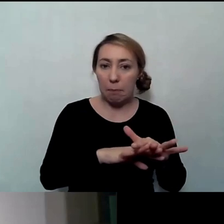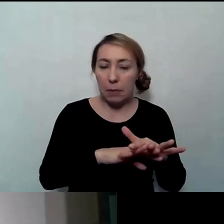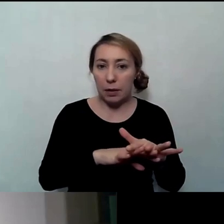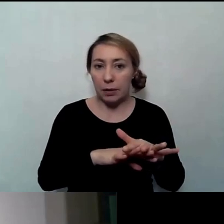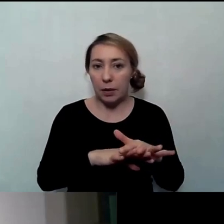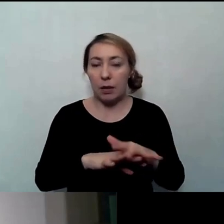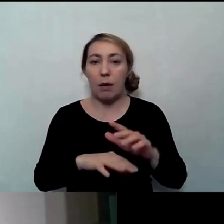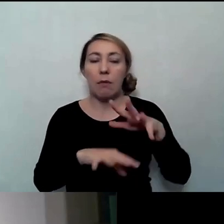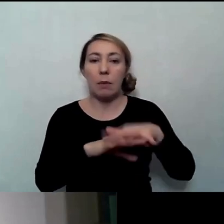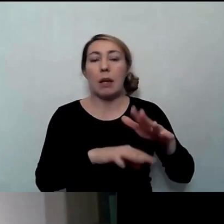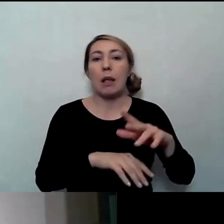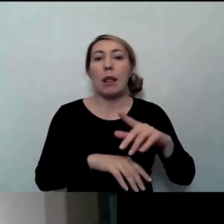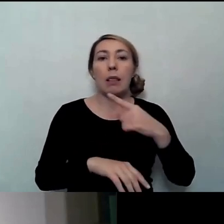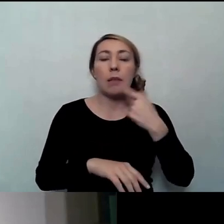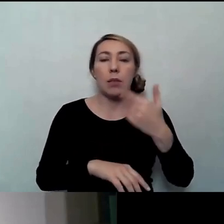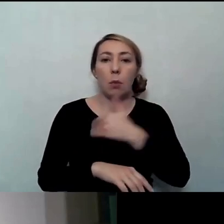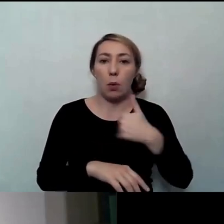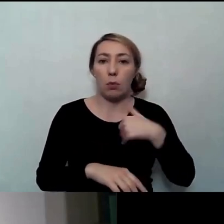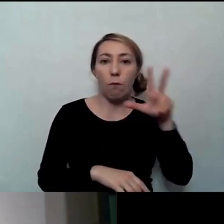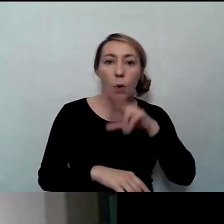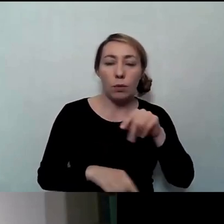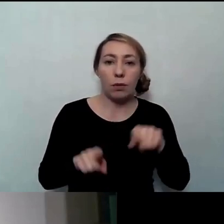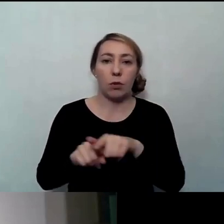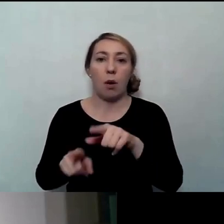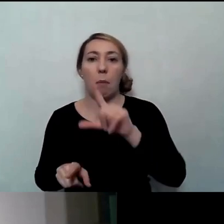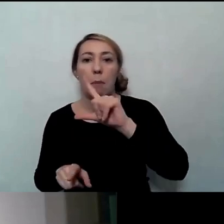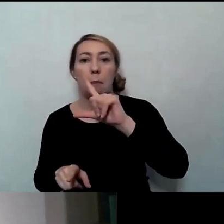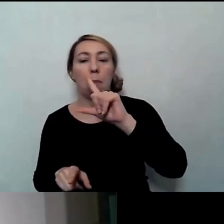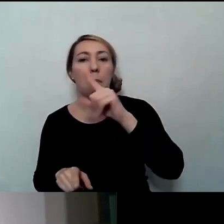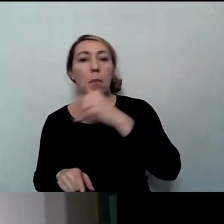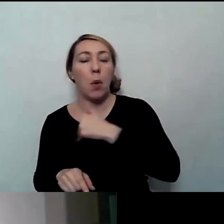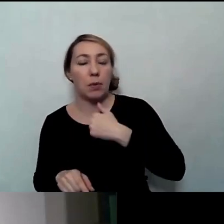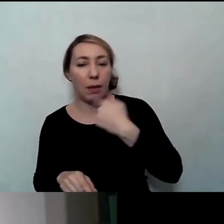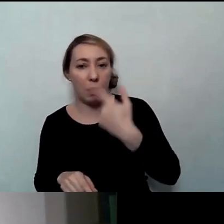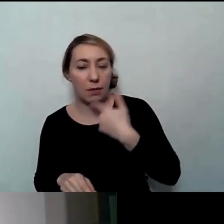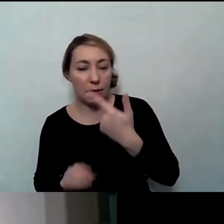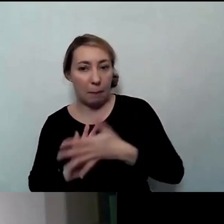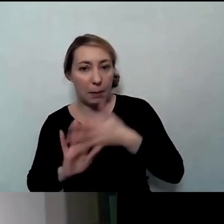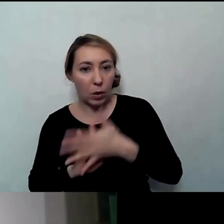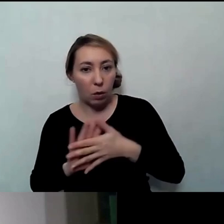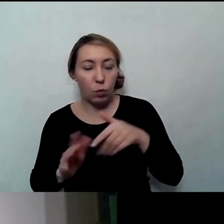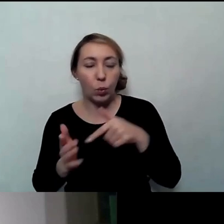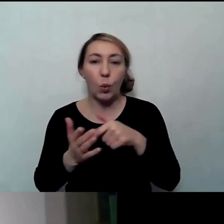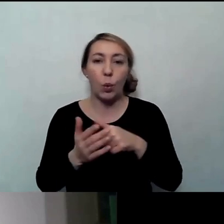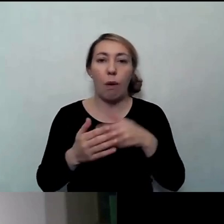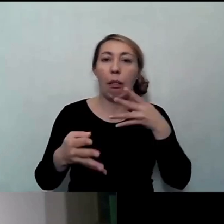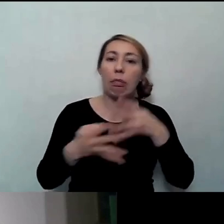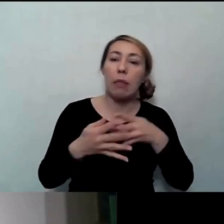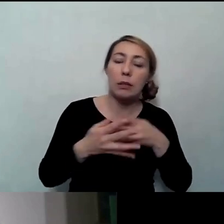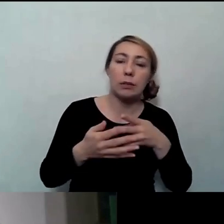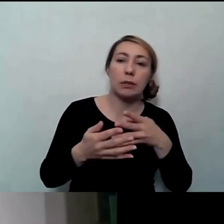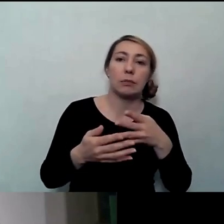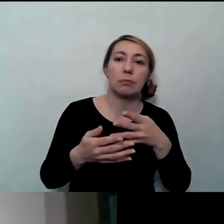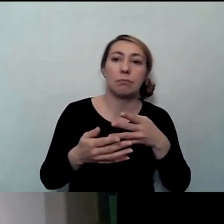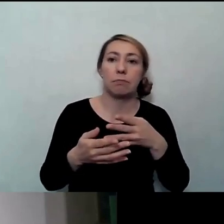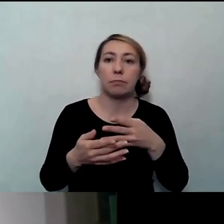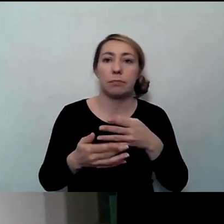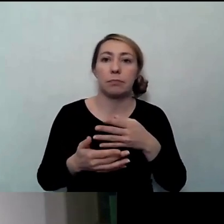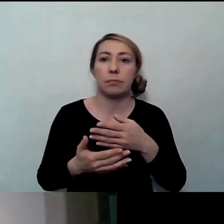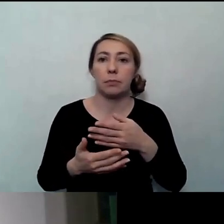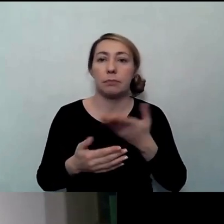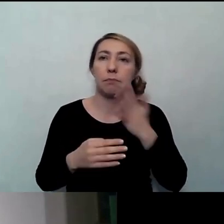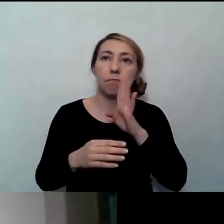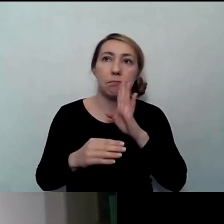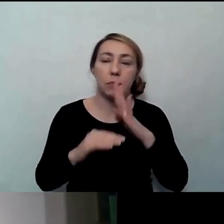języka polskiego fonicznego i na polskim języku migowym. Jest to też test, który jest to taki